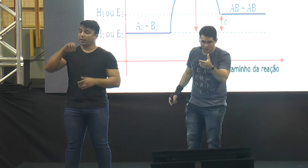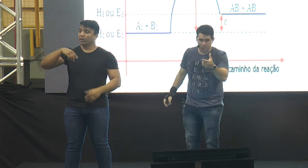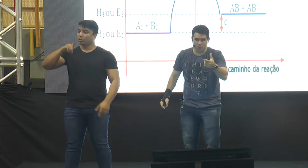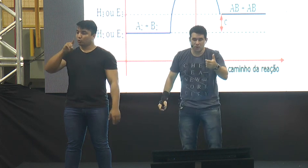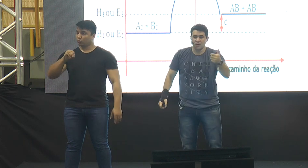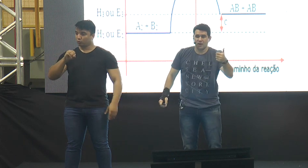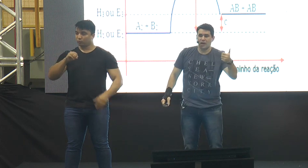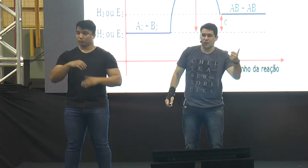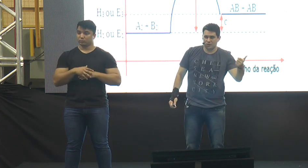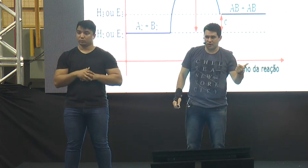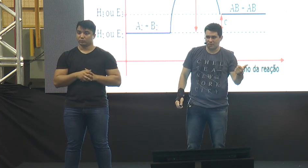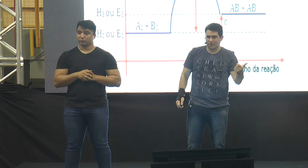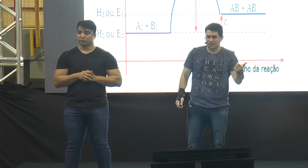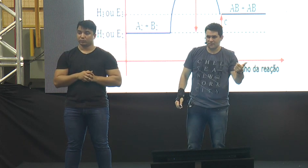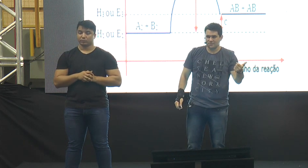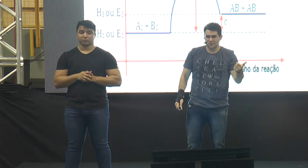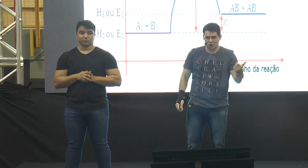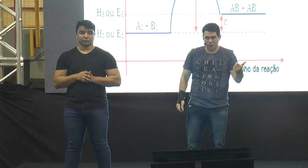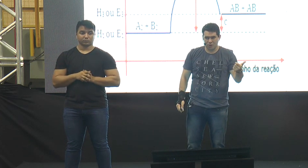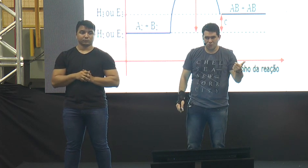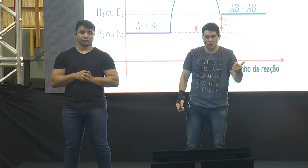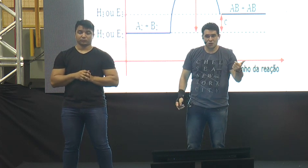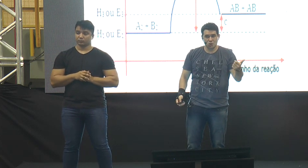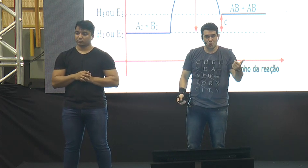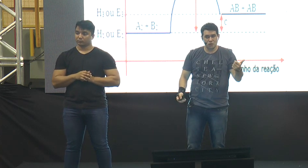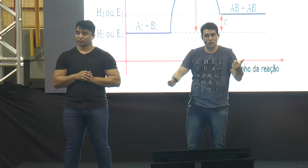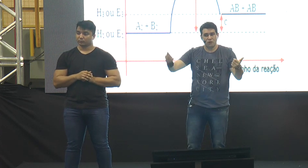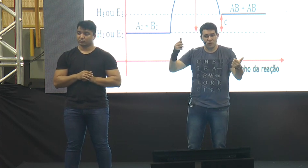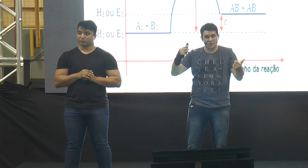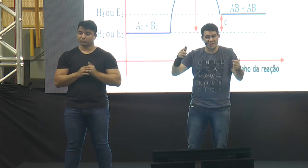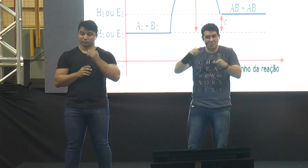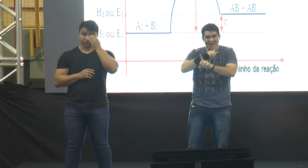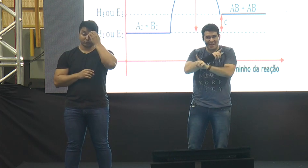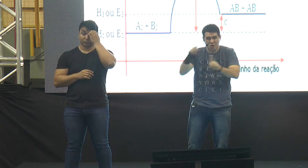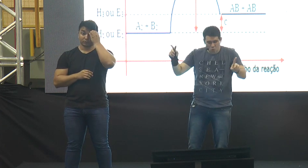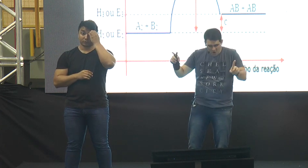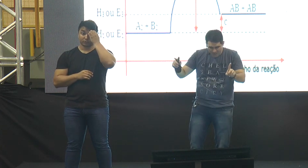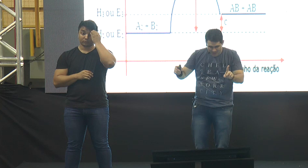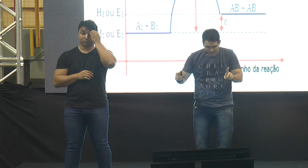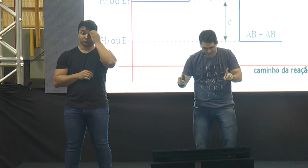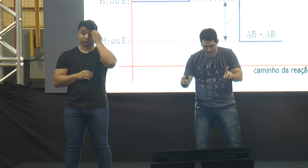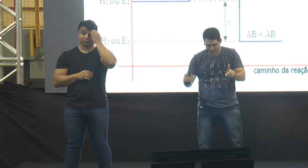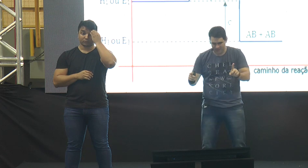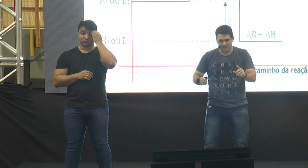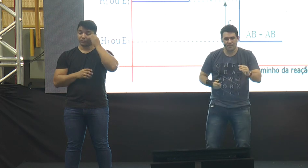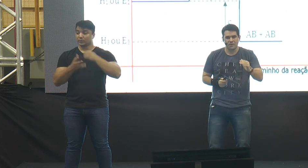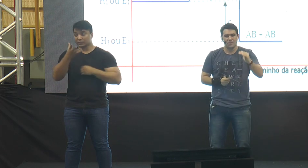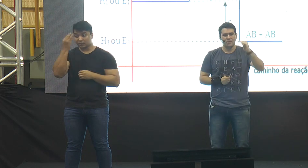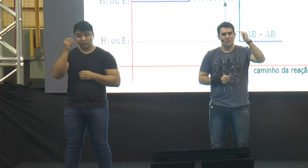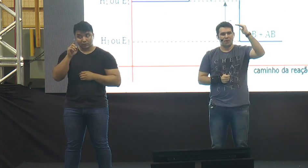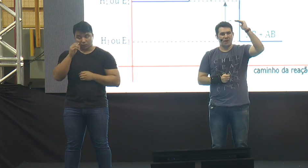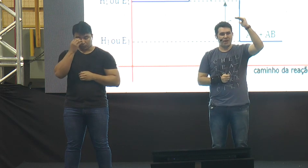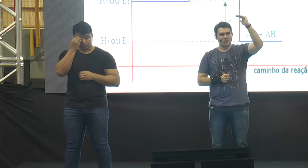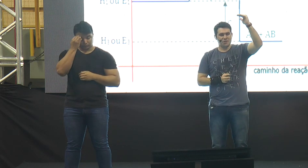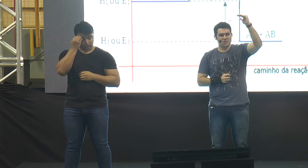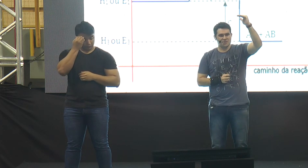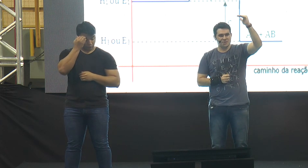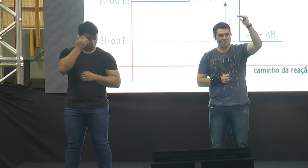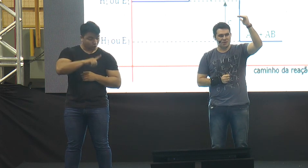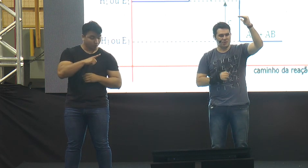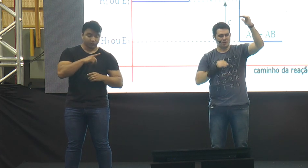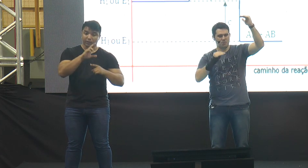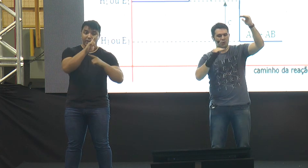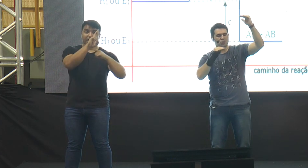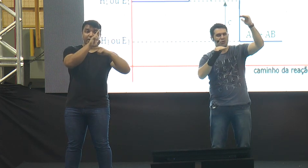vai ser de que tipo? Endotérmica. Tranquilo? De novo, voltando para ninguém nunca mais esquecer. Reagente